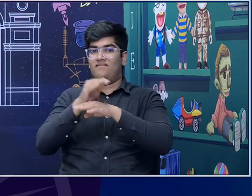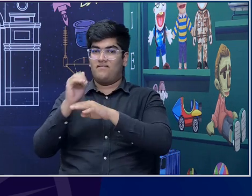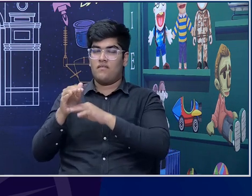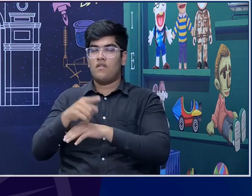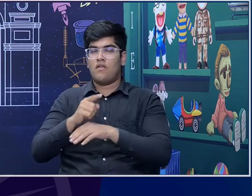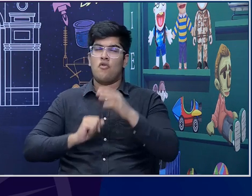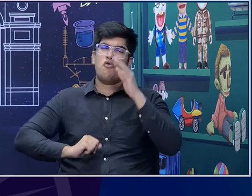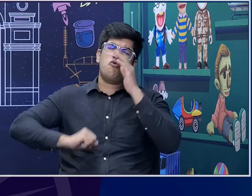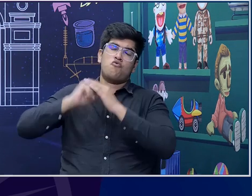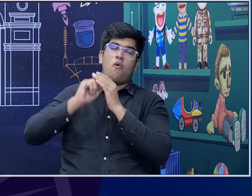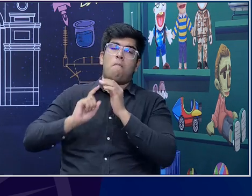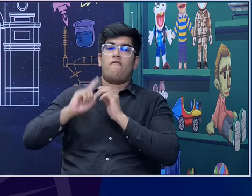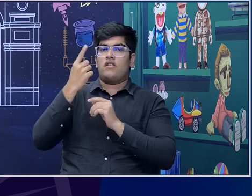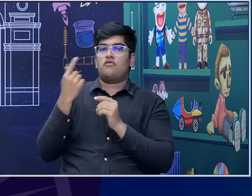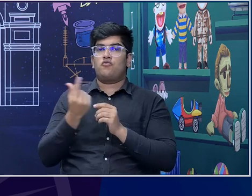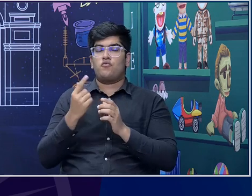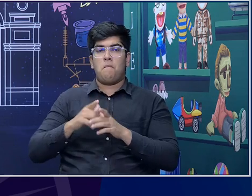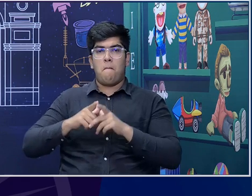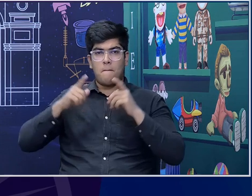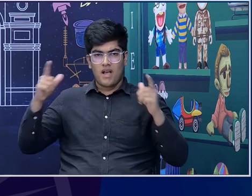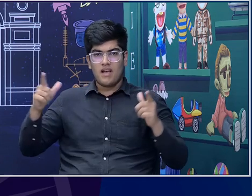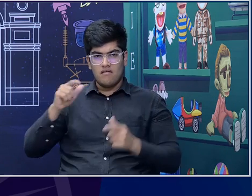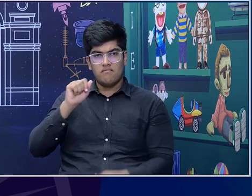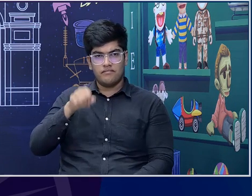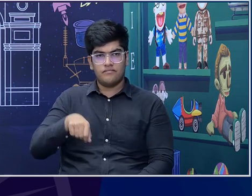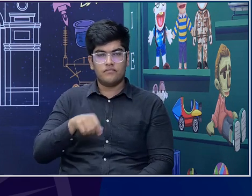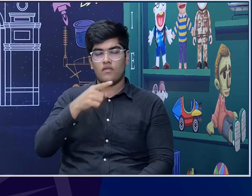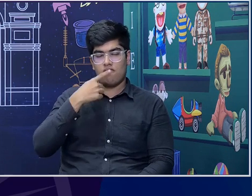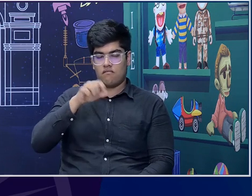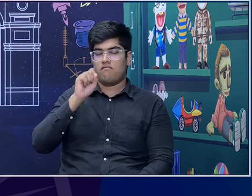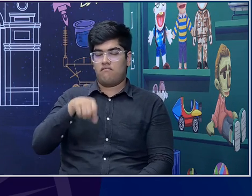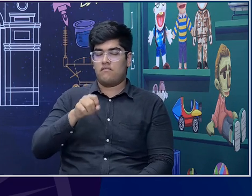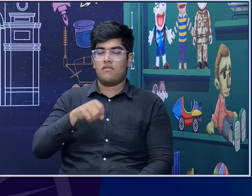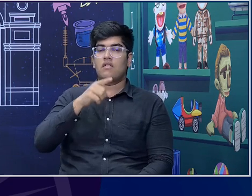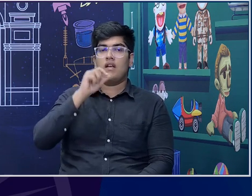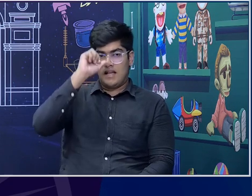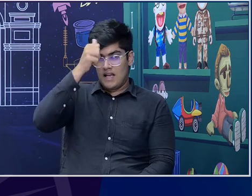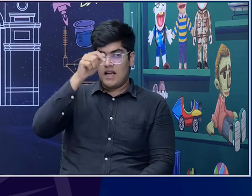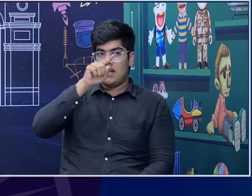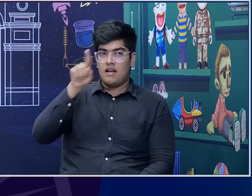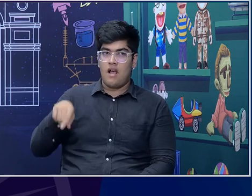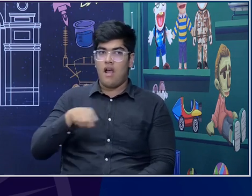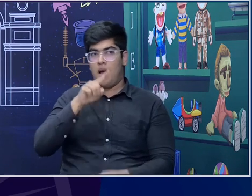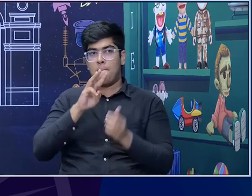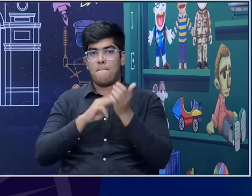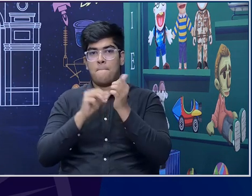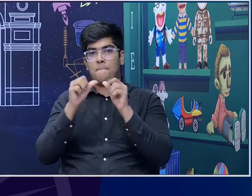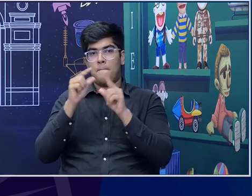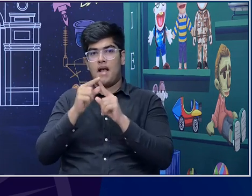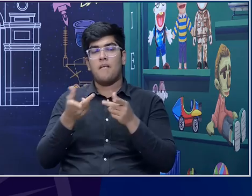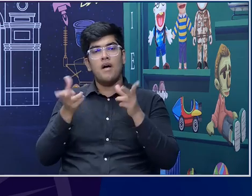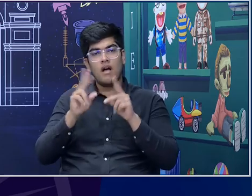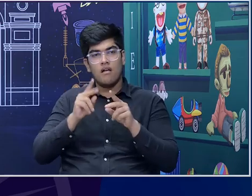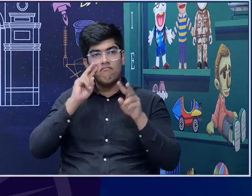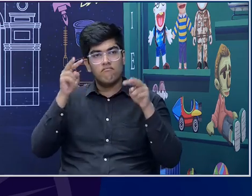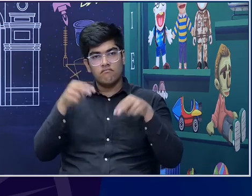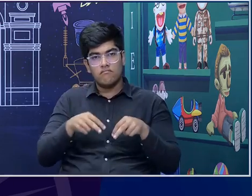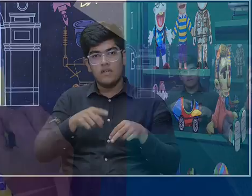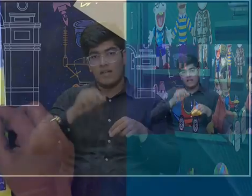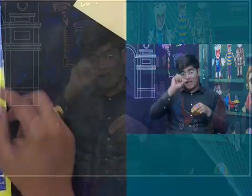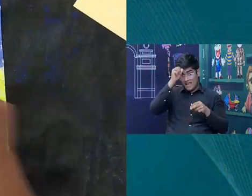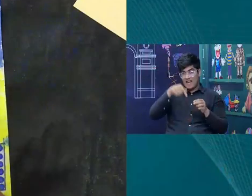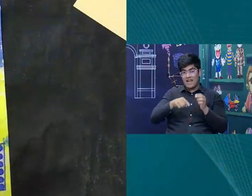बिलकुल, जी, देखें जो भारत की, अभी मैंना आपको नक्षा दिखाया था ना भारत का, एक बार हम उसको फिर से देखेंगे कि भारत का जो ये नक्षा